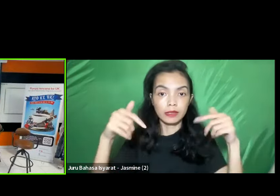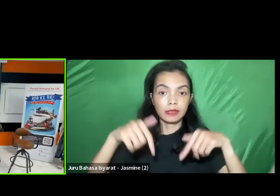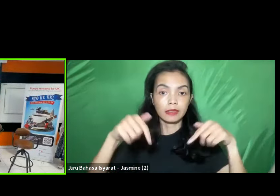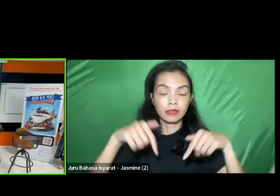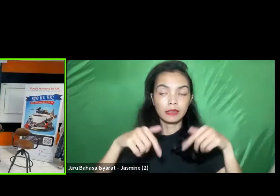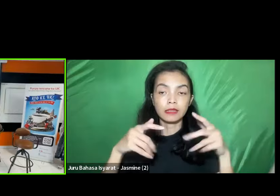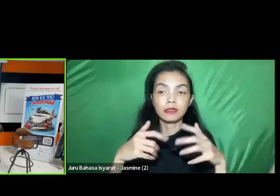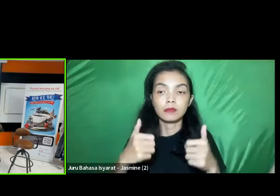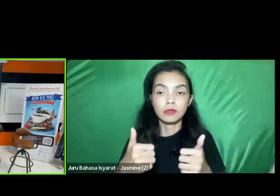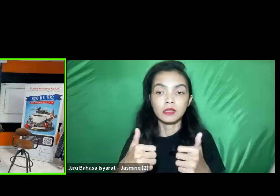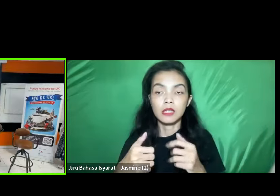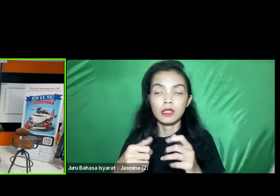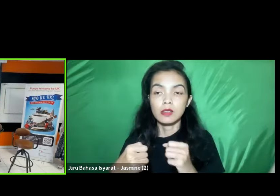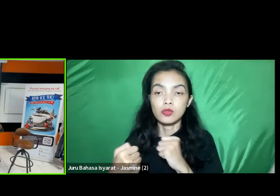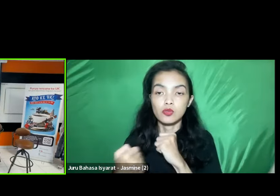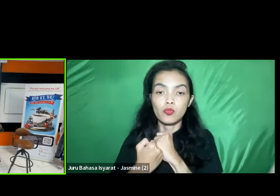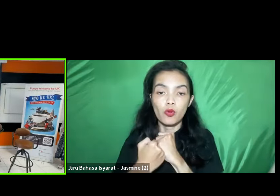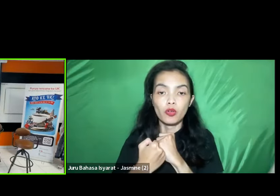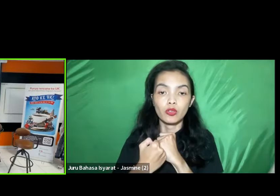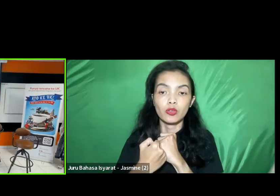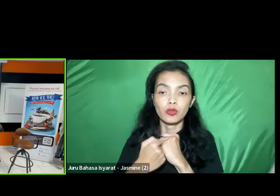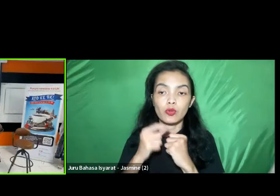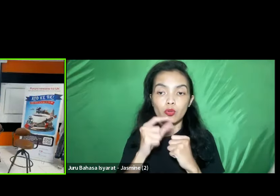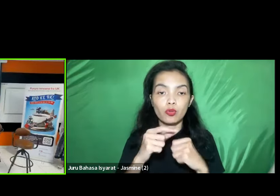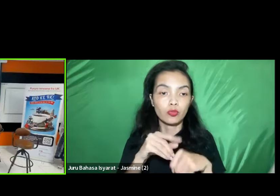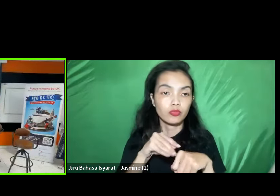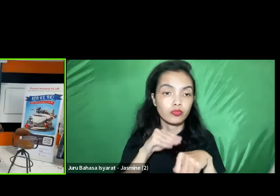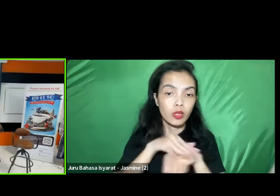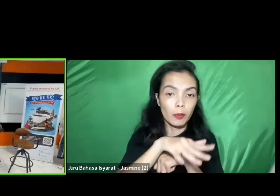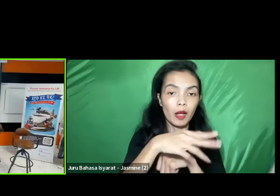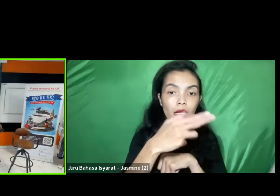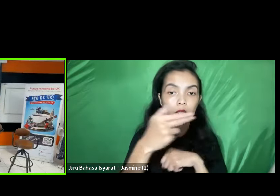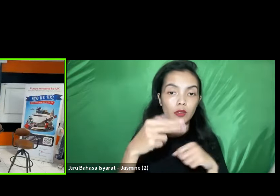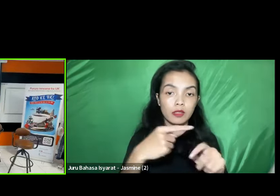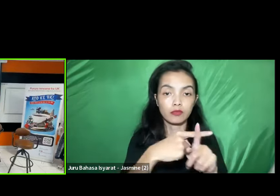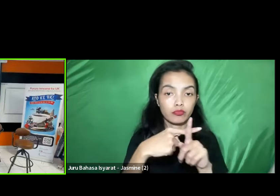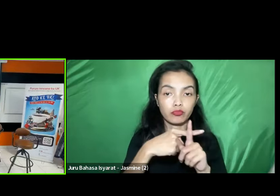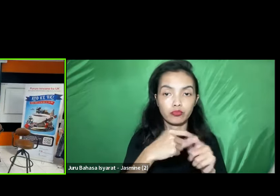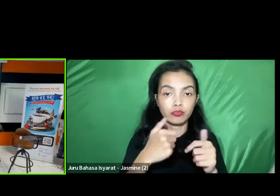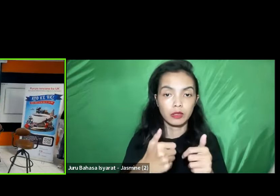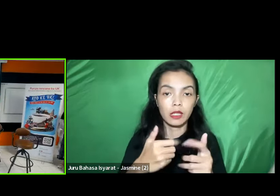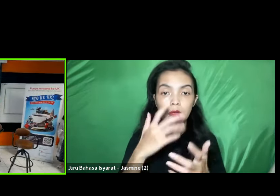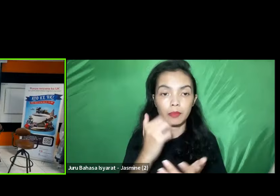Ee kita dalam ee apa namanya membangun Indonesia eh terima